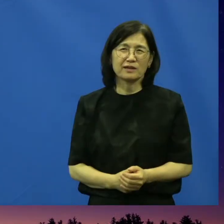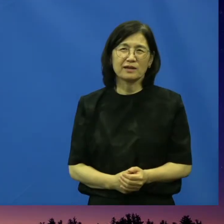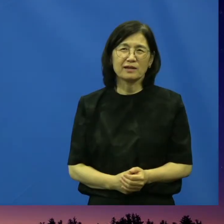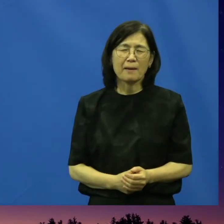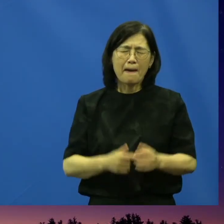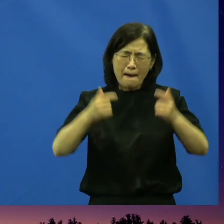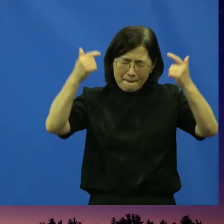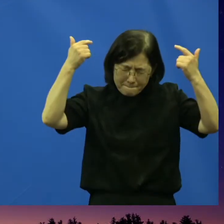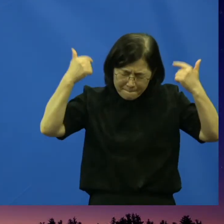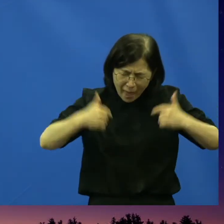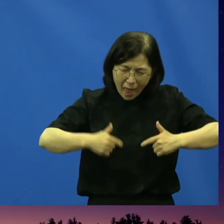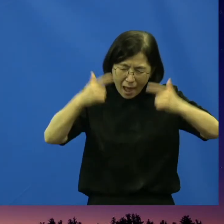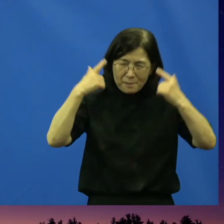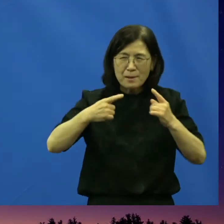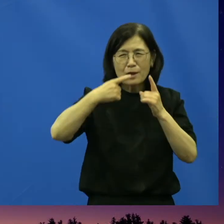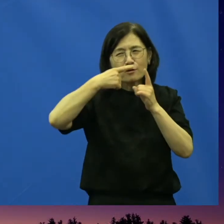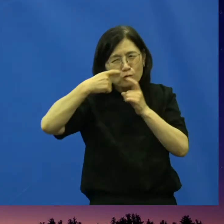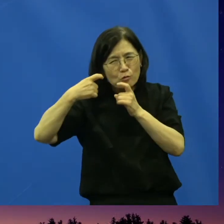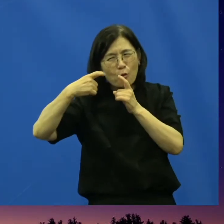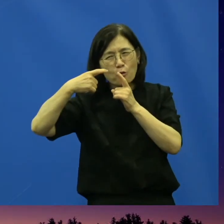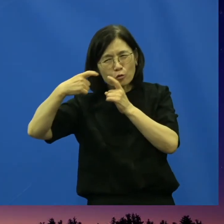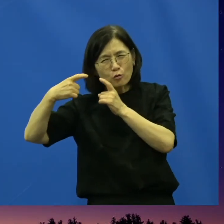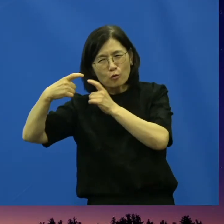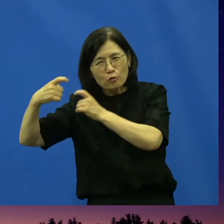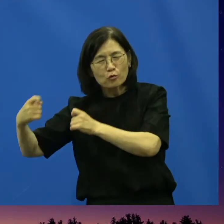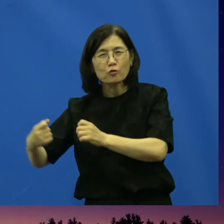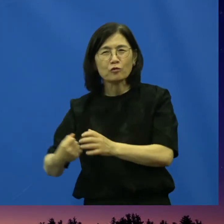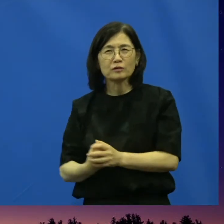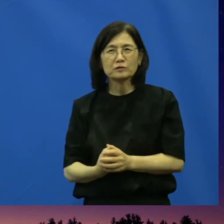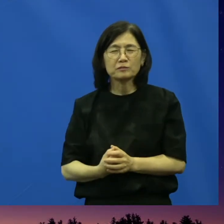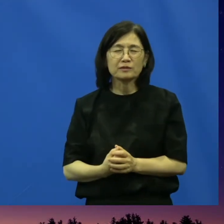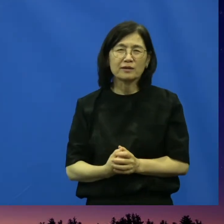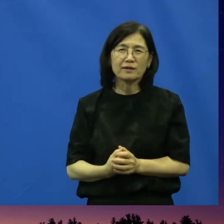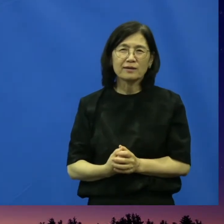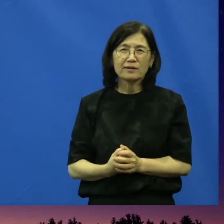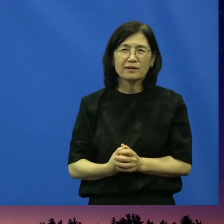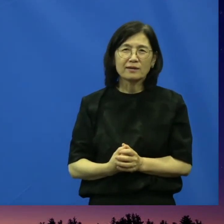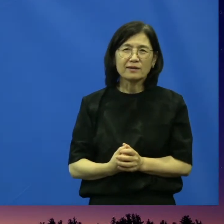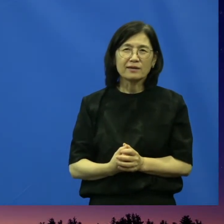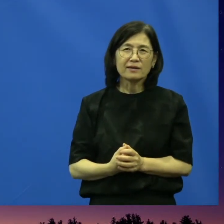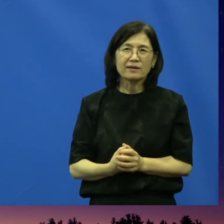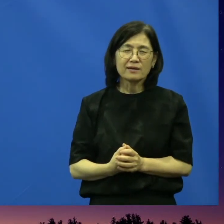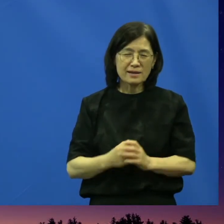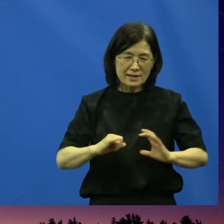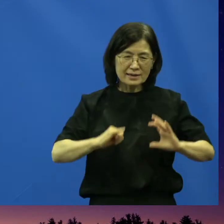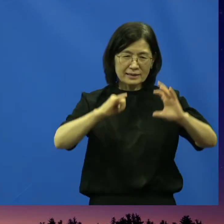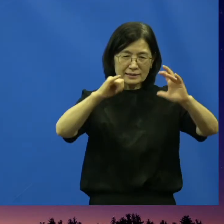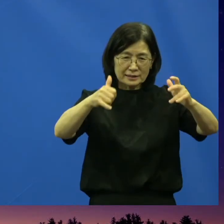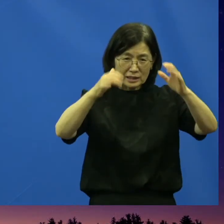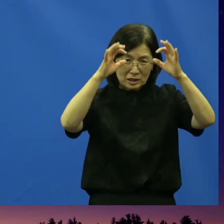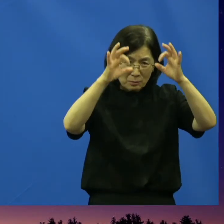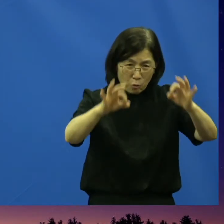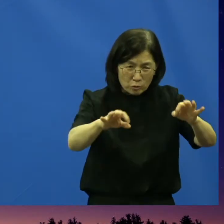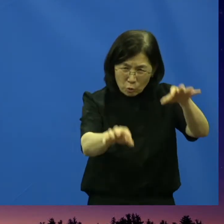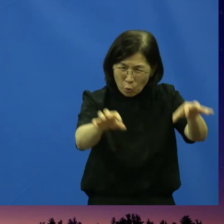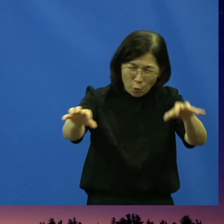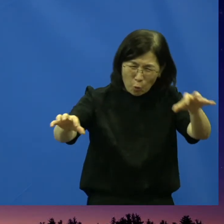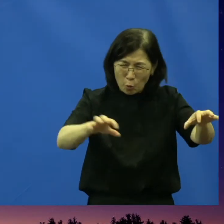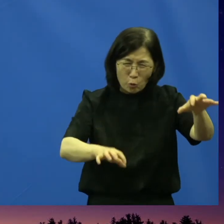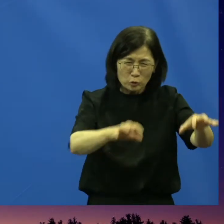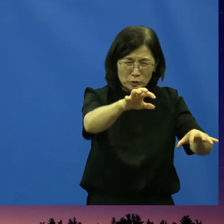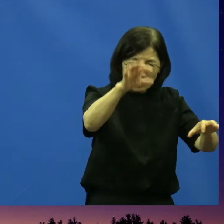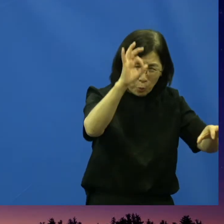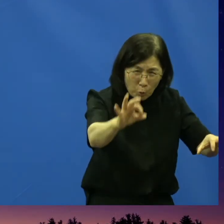날이 없고 없는 순간이 없고 마치 세상의 지뢰밭과 같은 거예요. 지뢰밭과 같은 거예요. 온통 유혹이에요, 여러분.